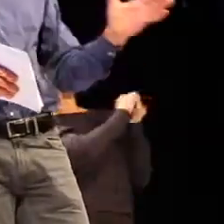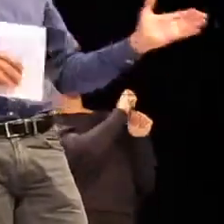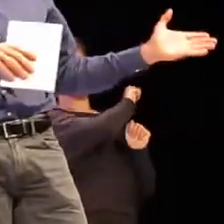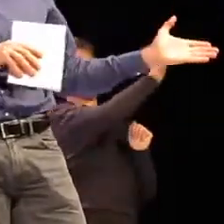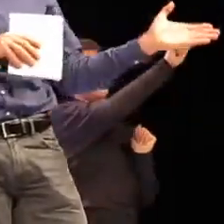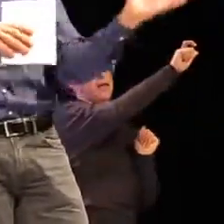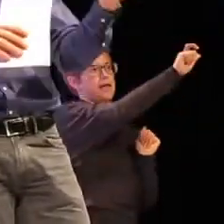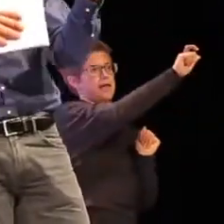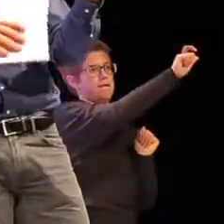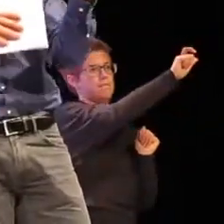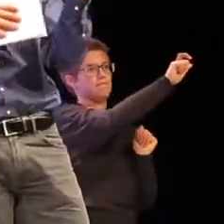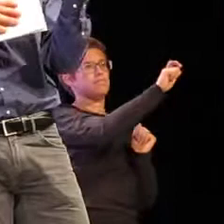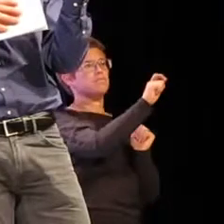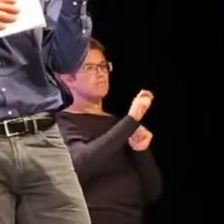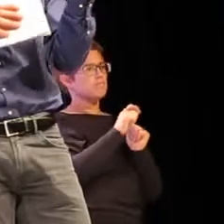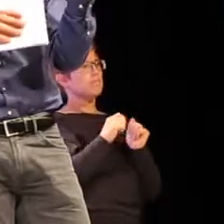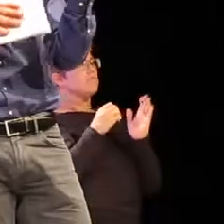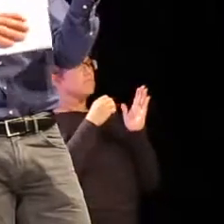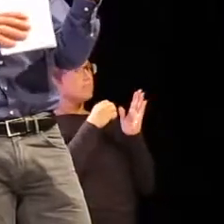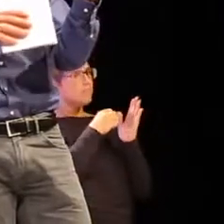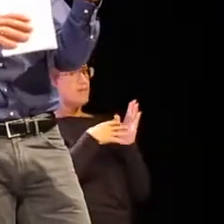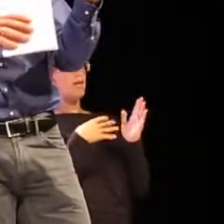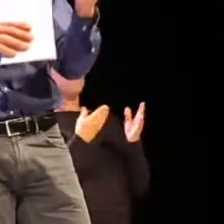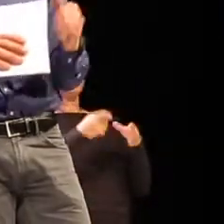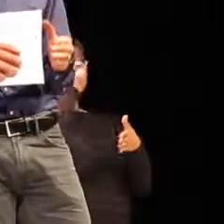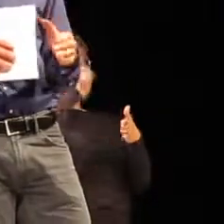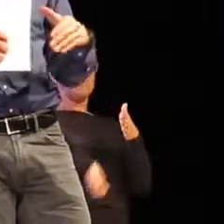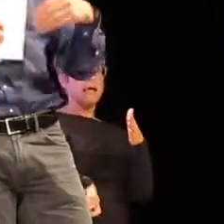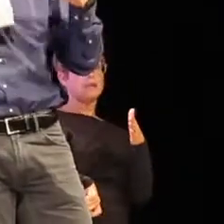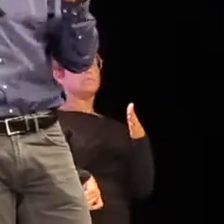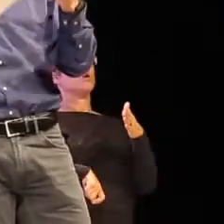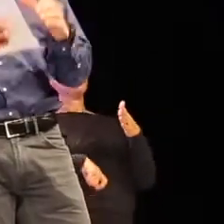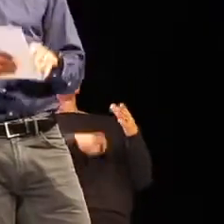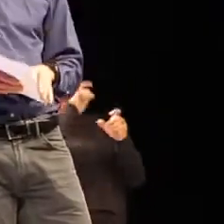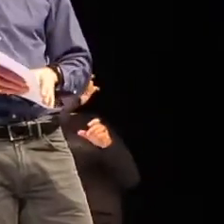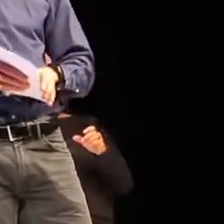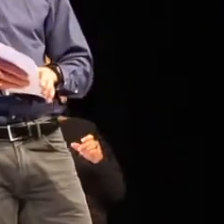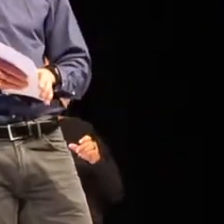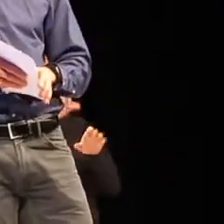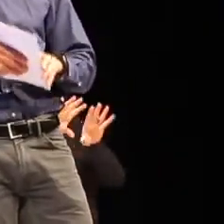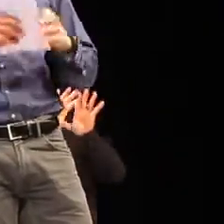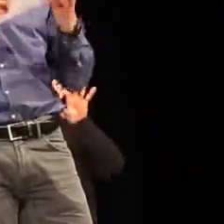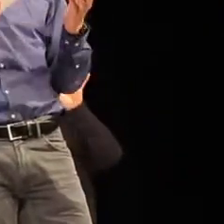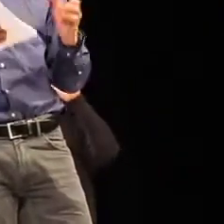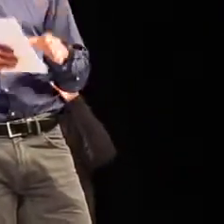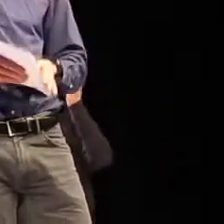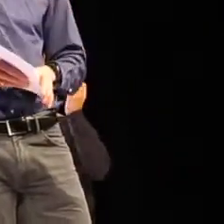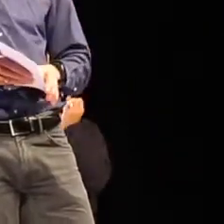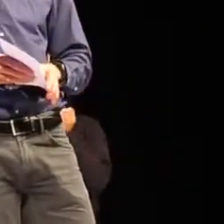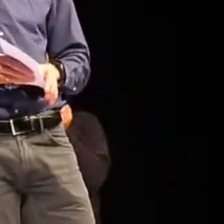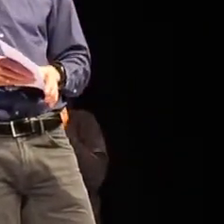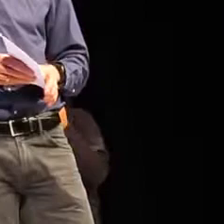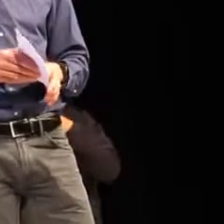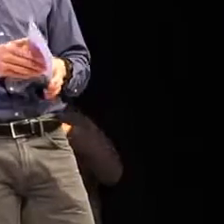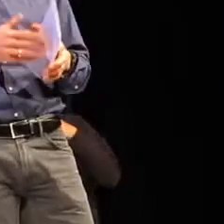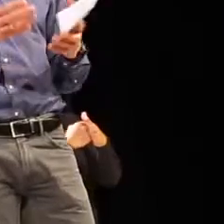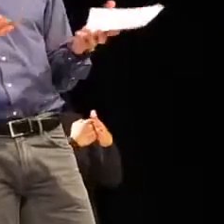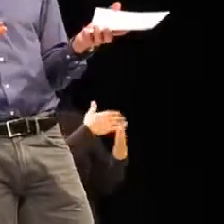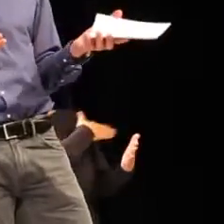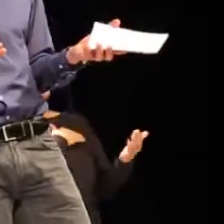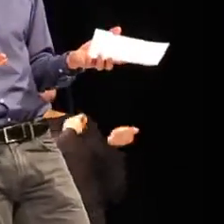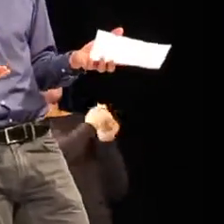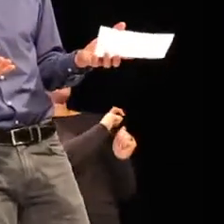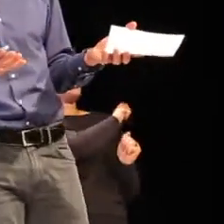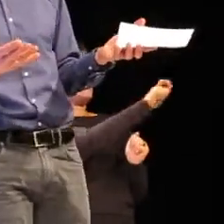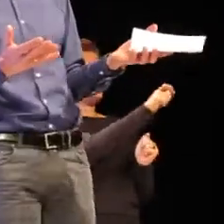Skarpa politiska beslut har stöd från oss medborgare. Och att det kan vara en fullständigt ovärderlig hjälp i det här läget. Och